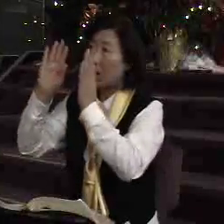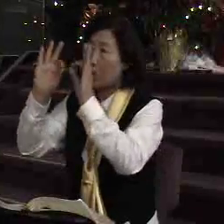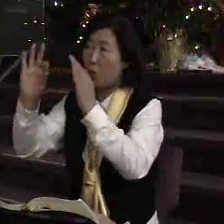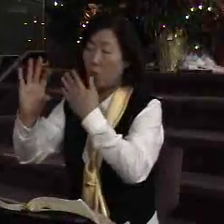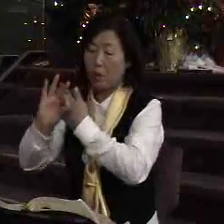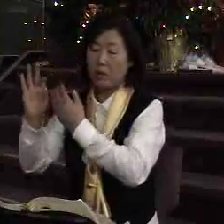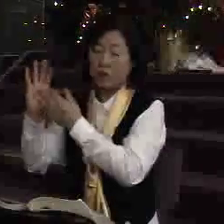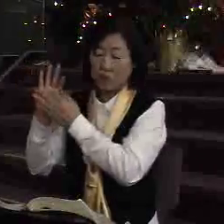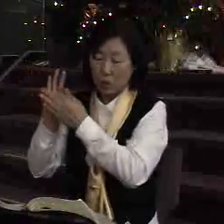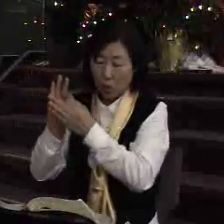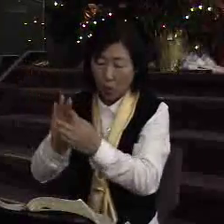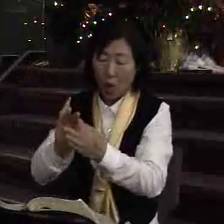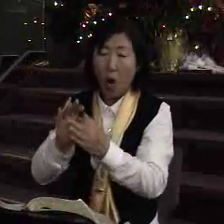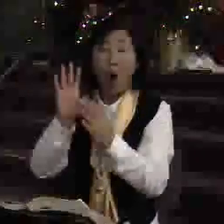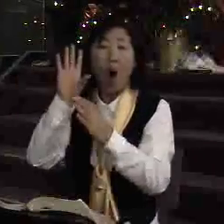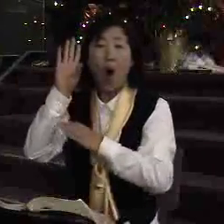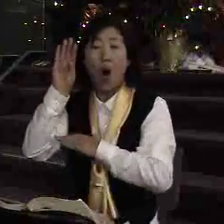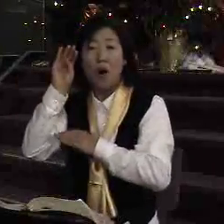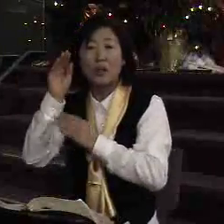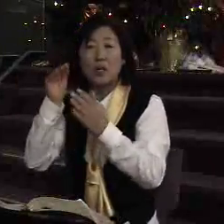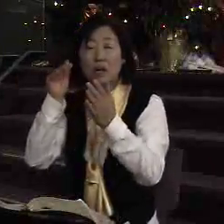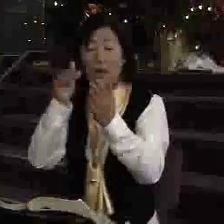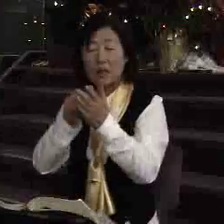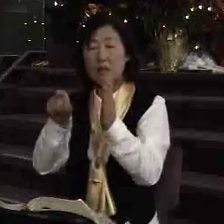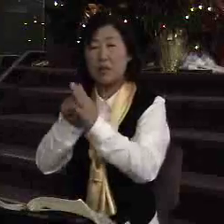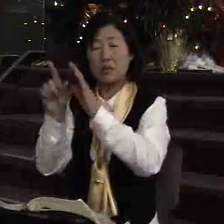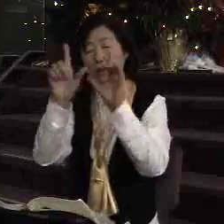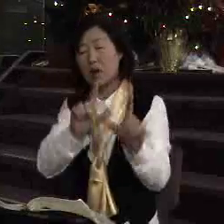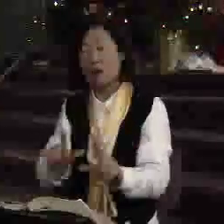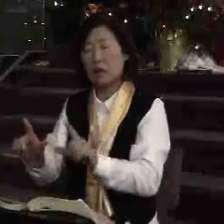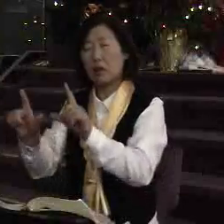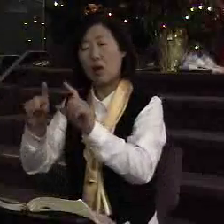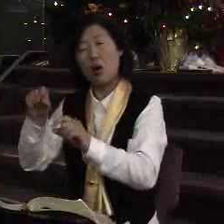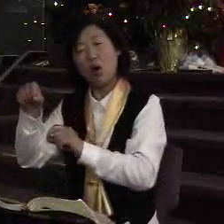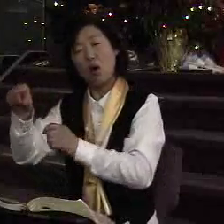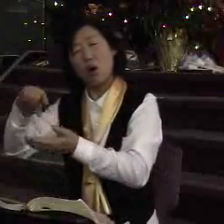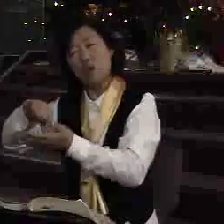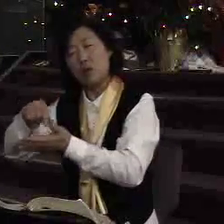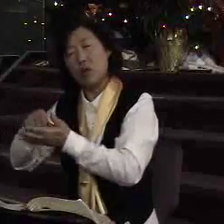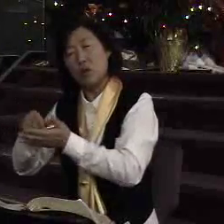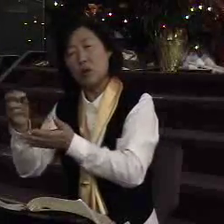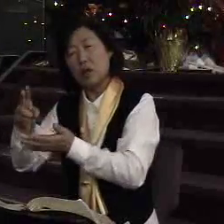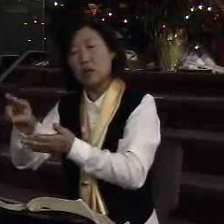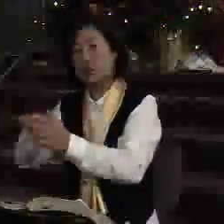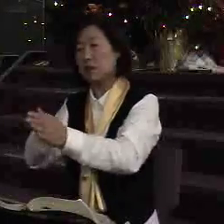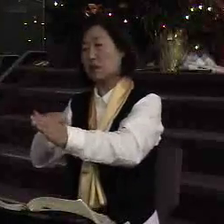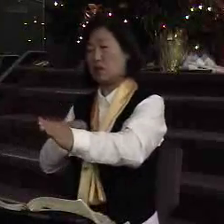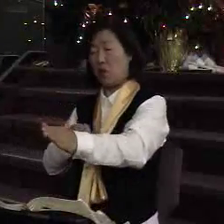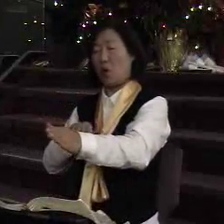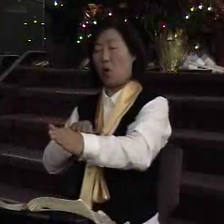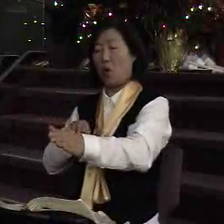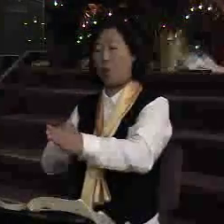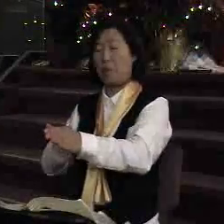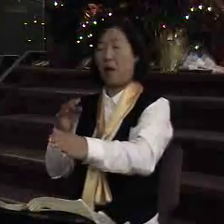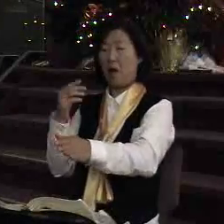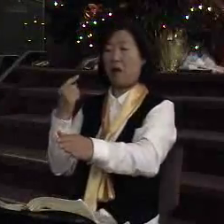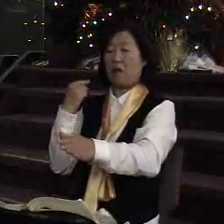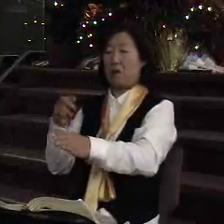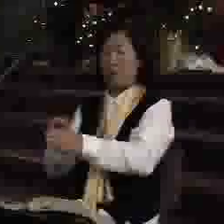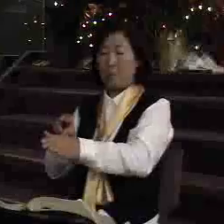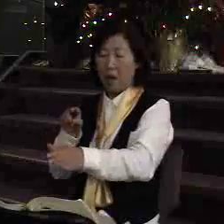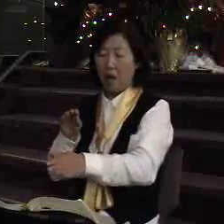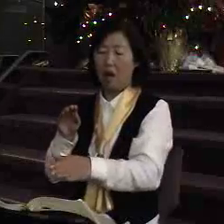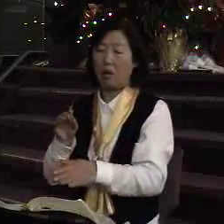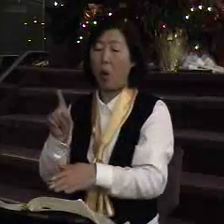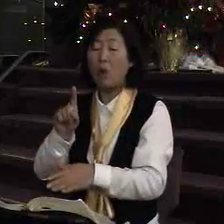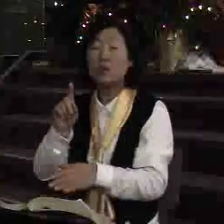우리 언제까지 믿음 생활 어느 정도 갔다가 다시 뒤로 오고 갔다가 백하고